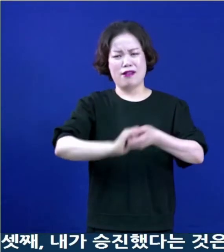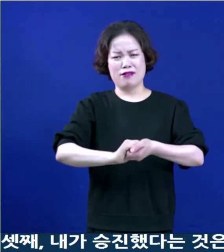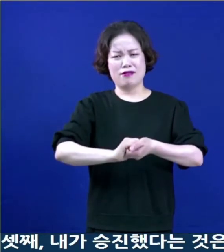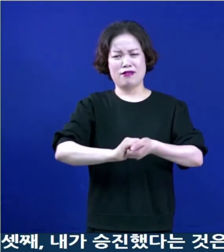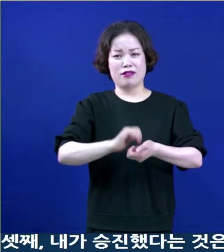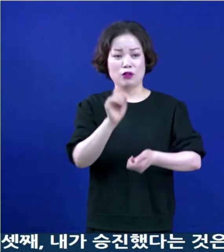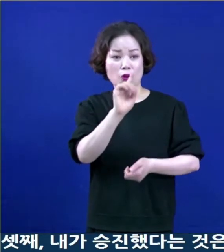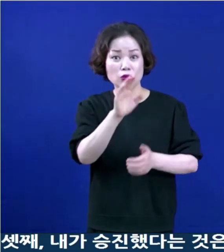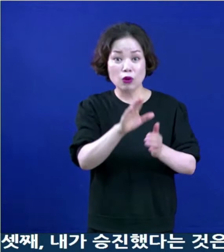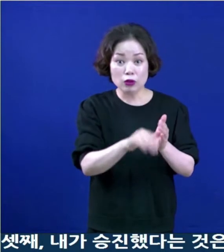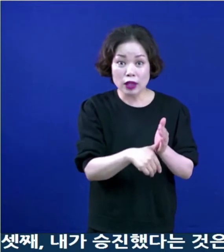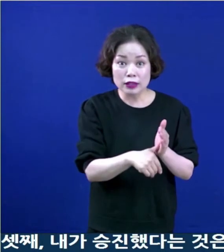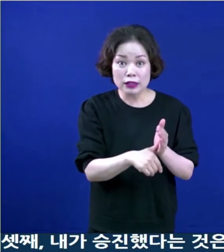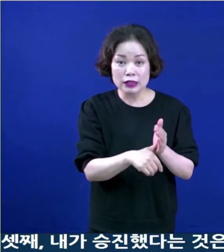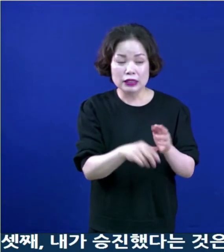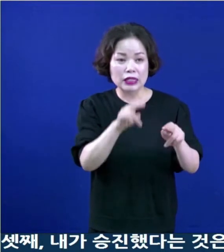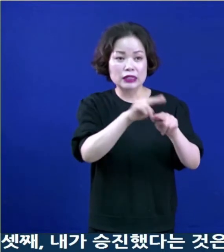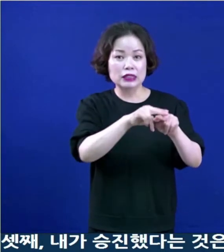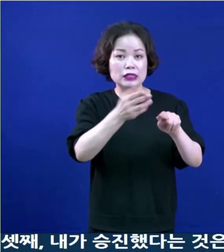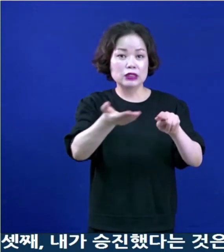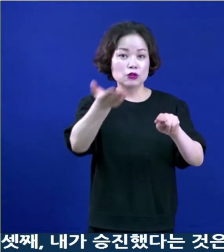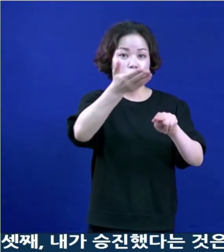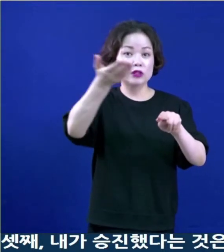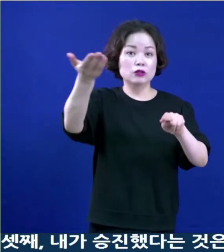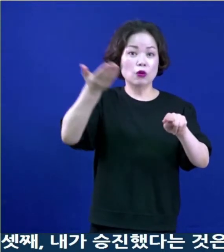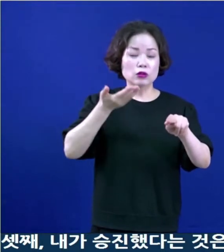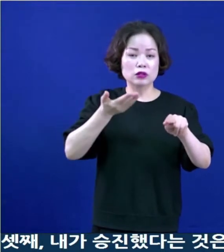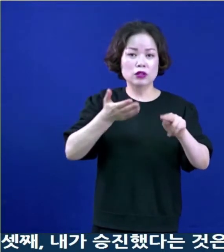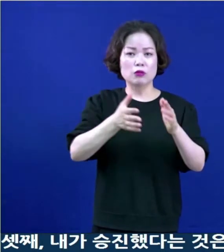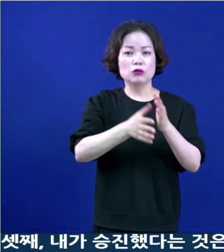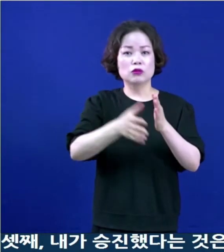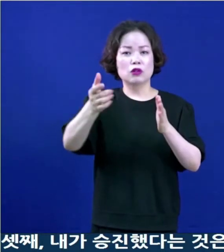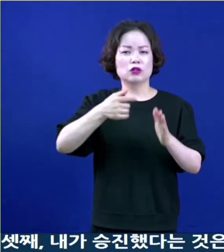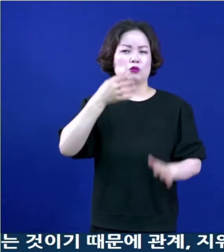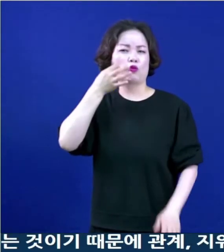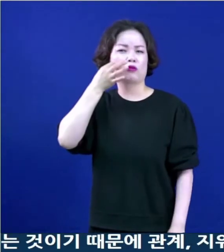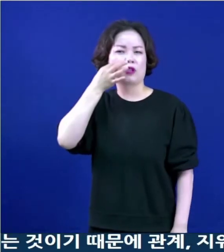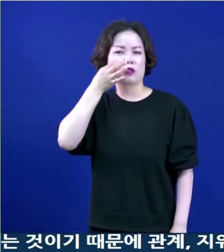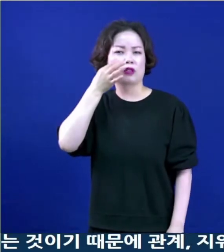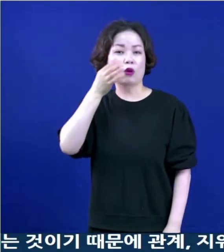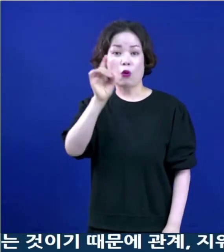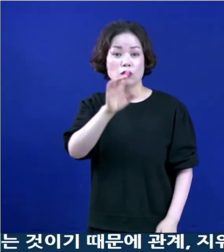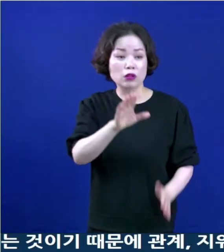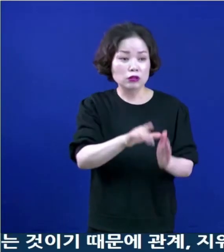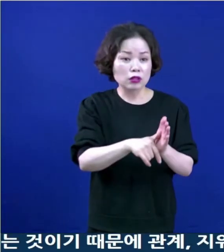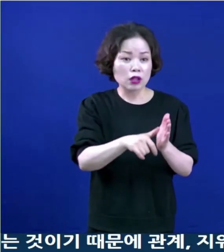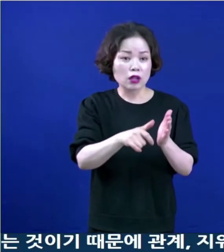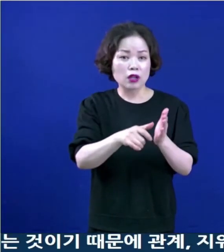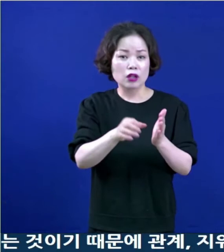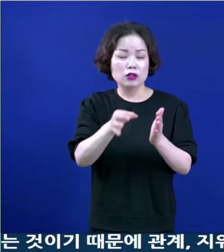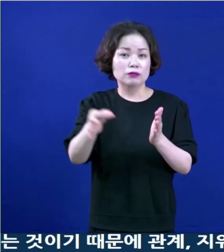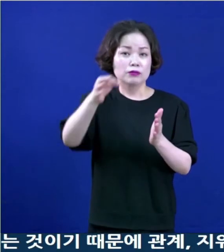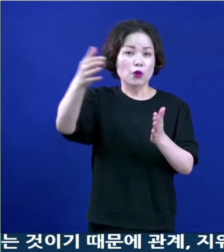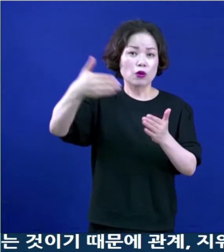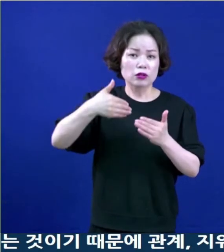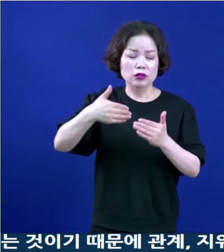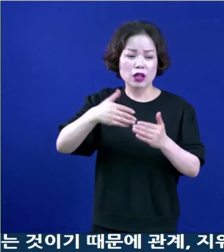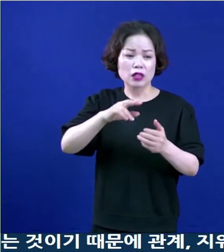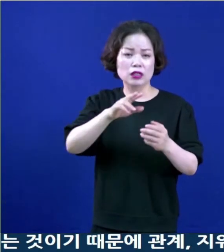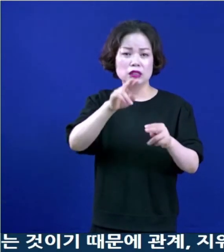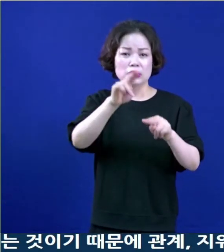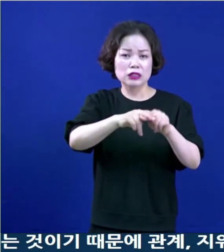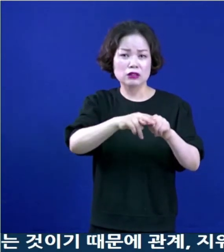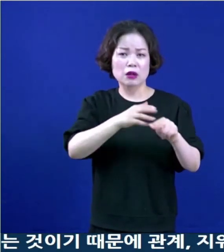어떤 경우에는 지위는 얻었는데 물질은 못 얻는 경우가 있습니다. 어떤 경우에 물질은 얻었는데 지위는 항상 내가